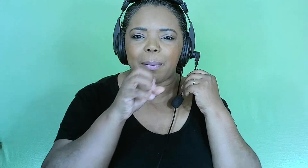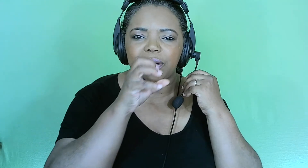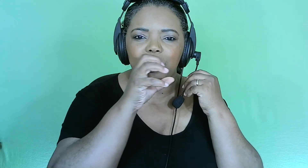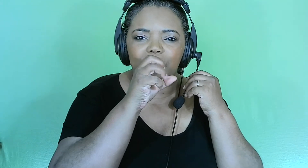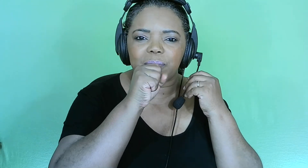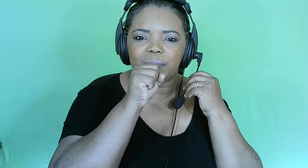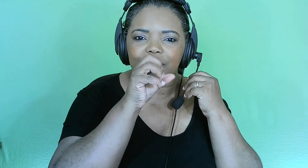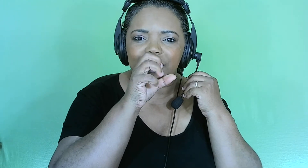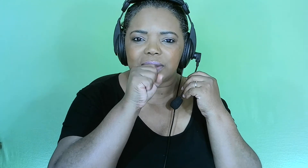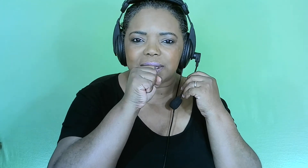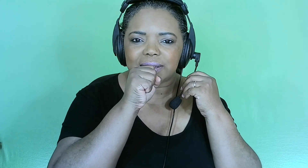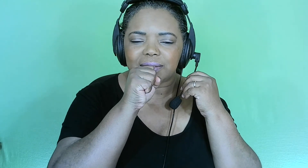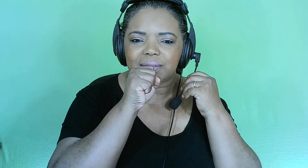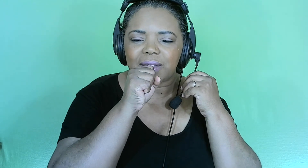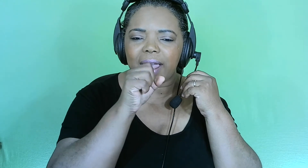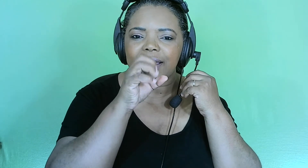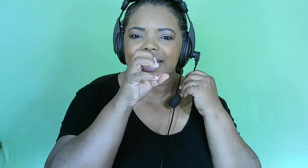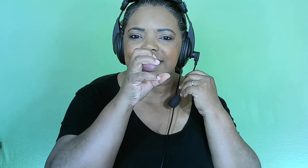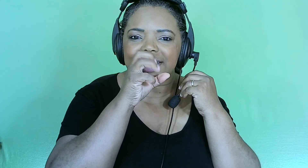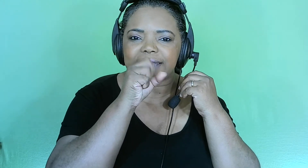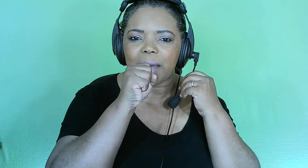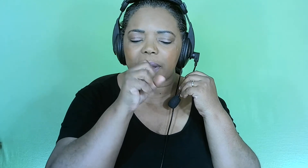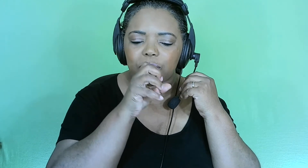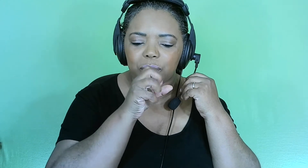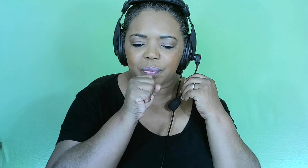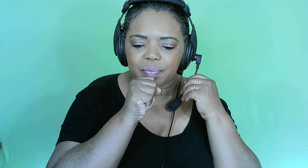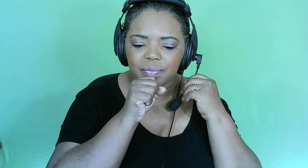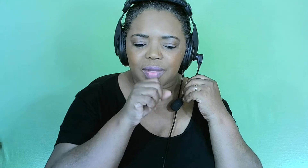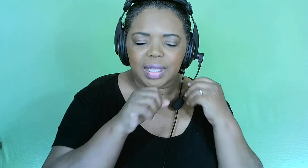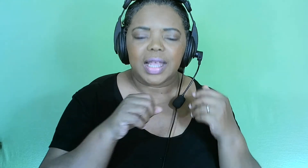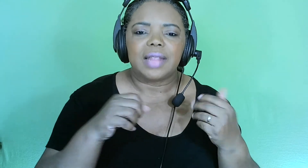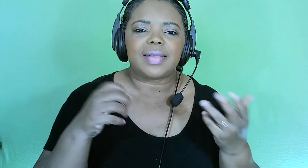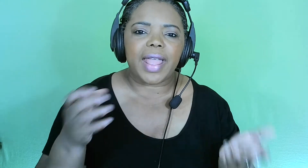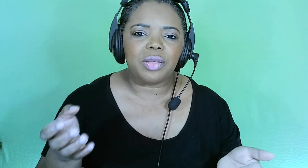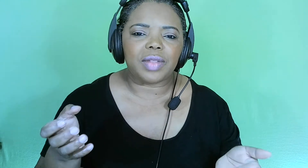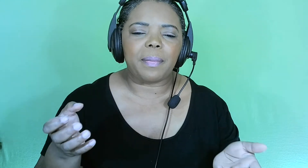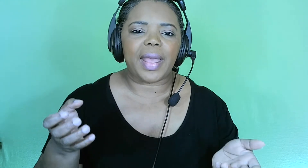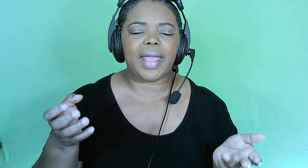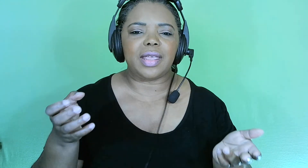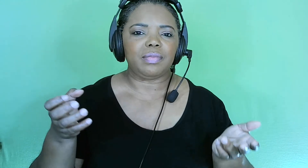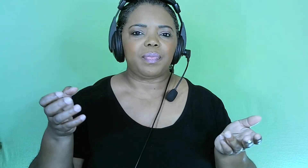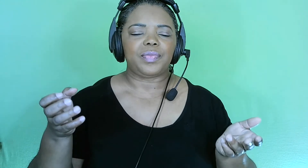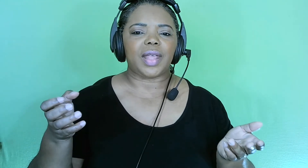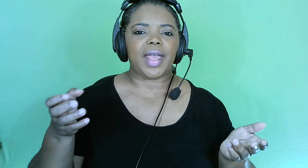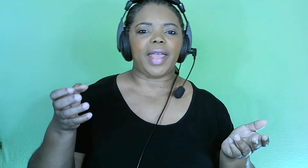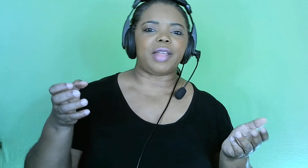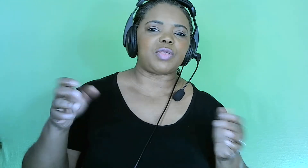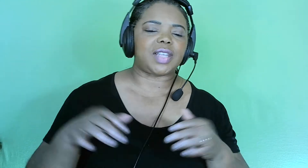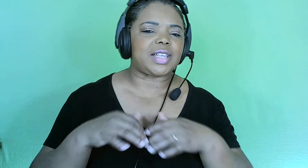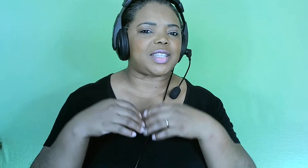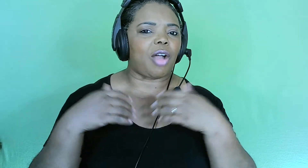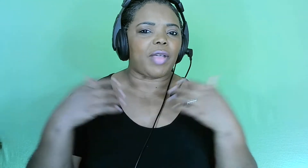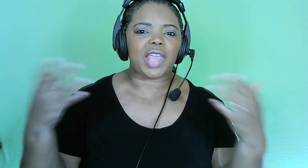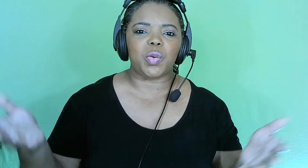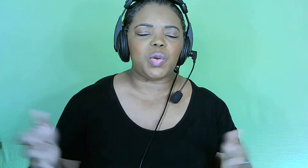Sábado, tá? Sábado. Tenho também, não sei se alguém